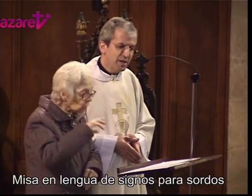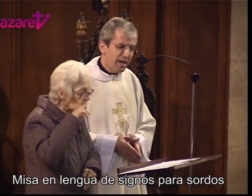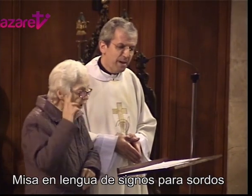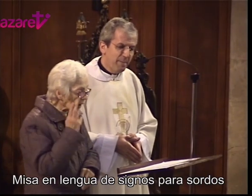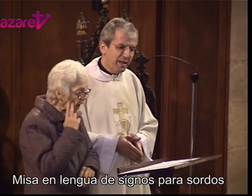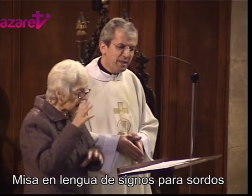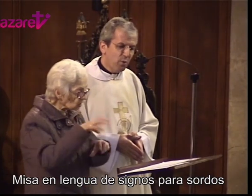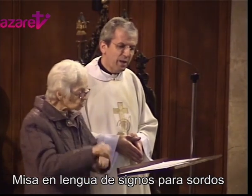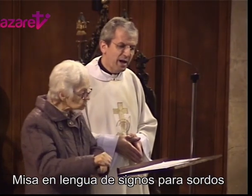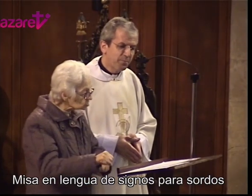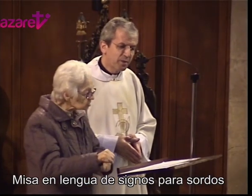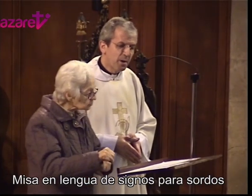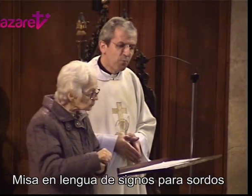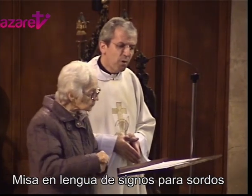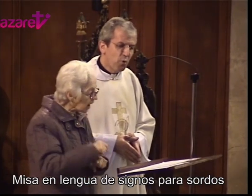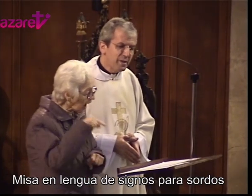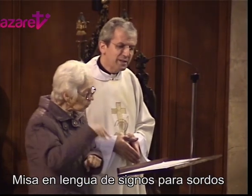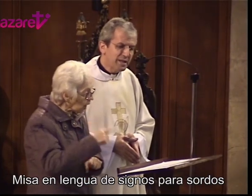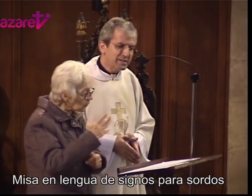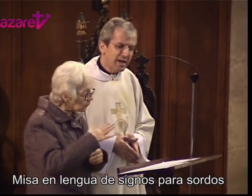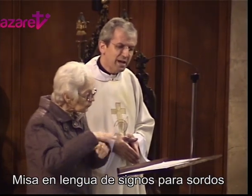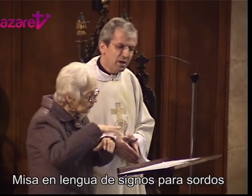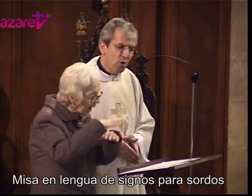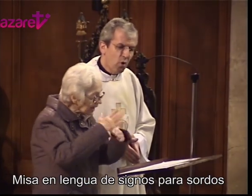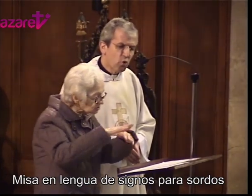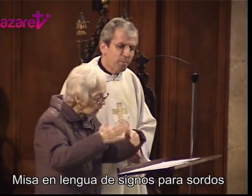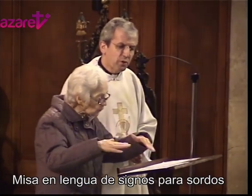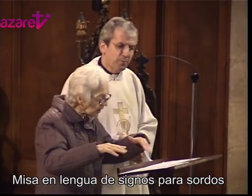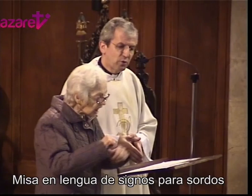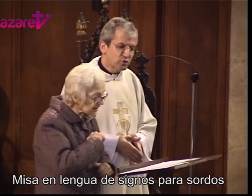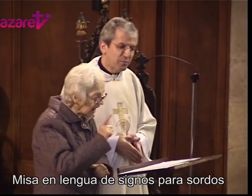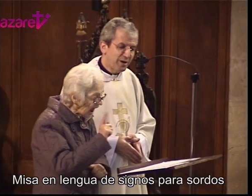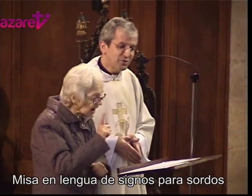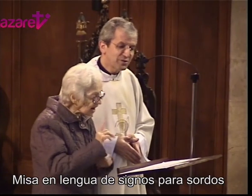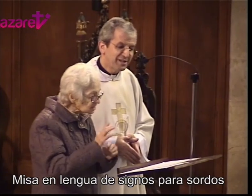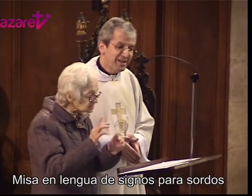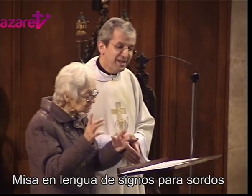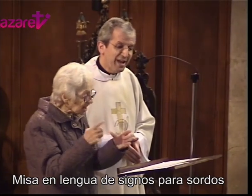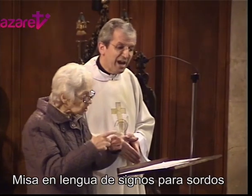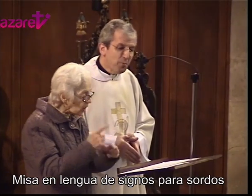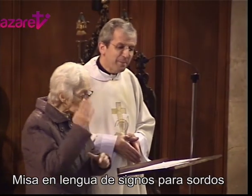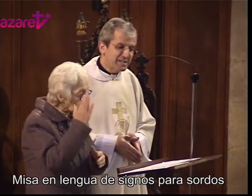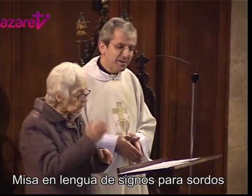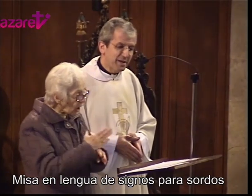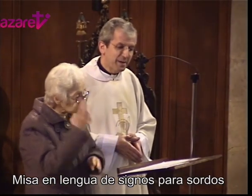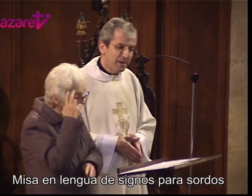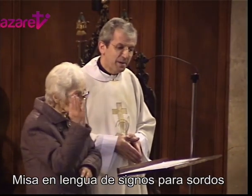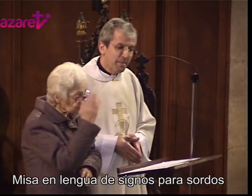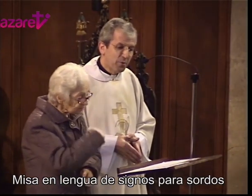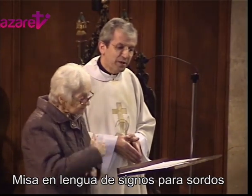en Belén de Judá, pueblo humilde de Israel, ocupado por los romanos, en un pesebre, porque no